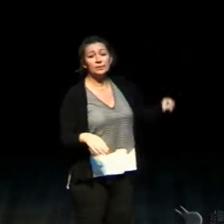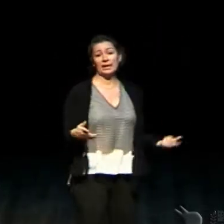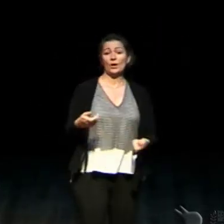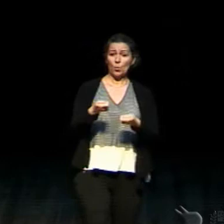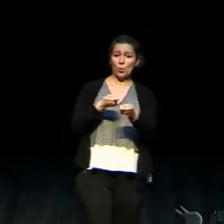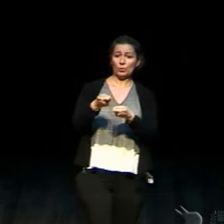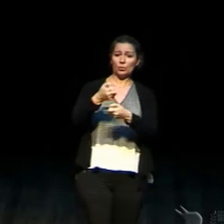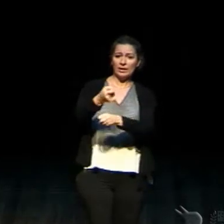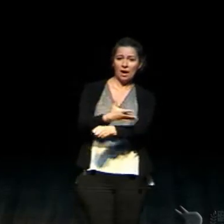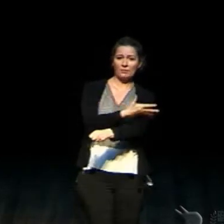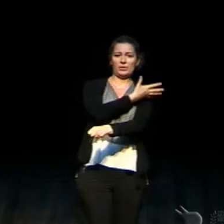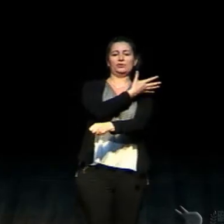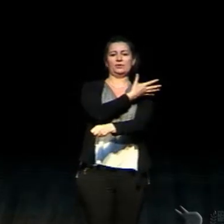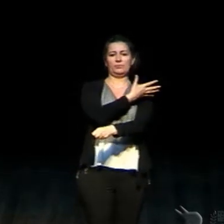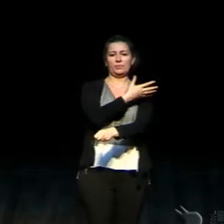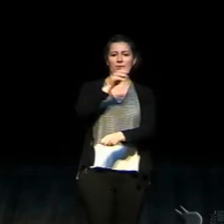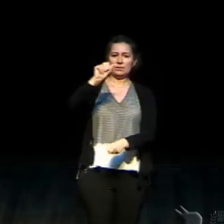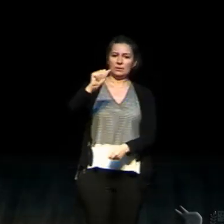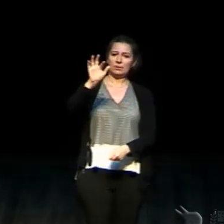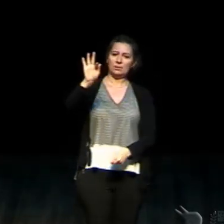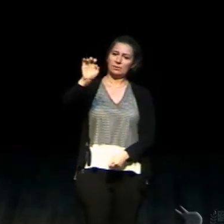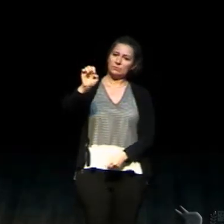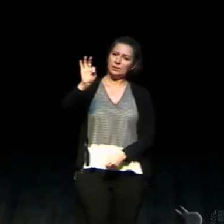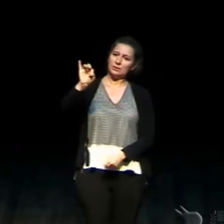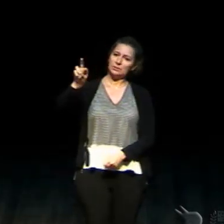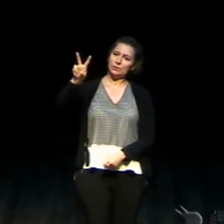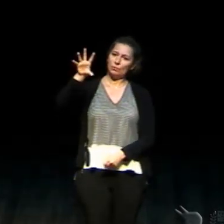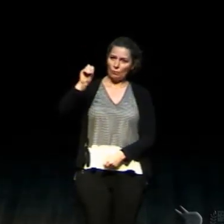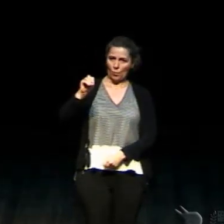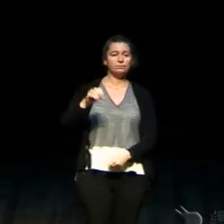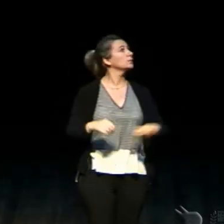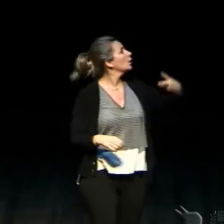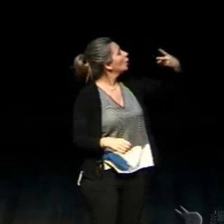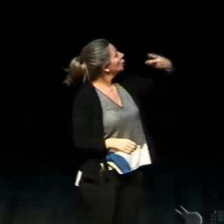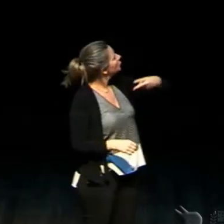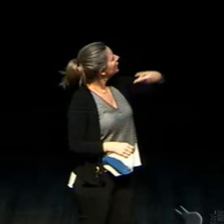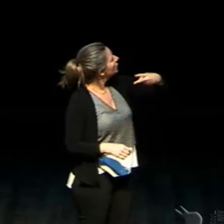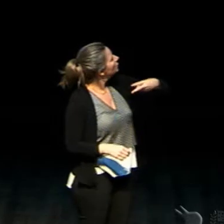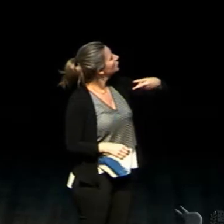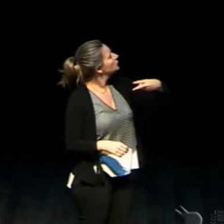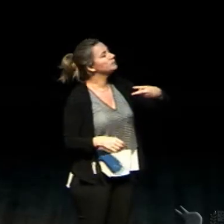Então, eu selecionei 3 itens de todas essas questões. A primeira é a questão